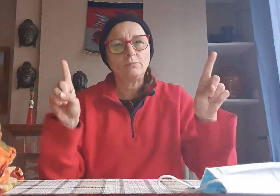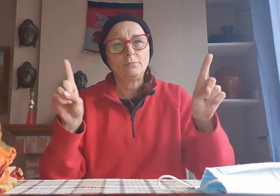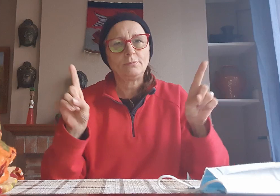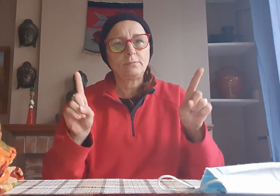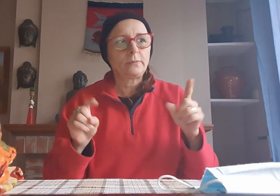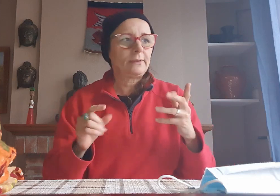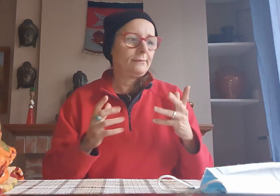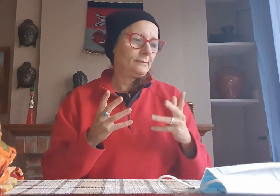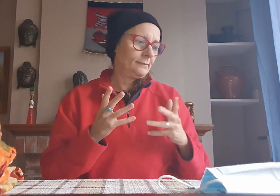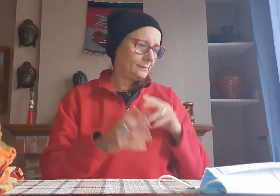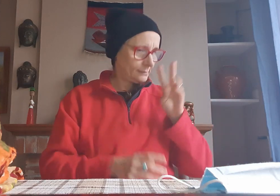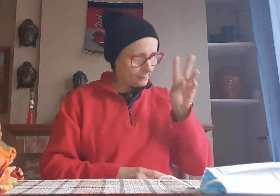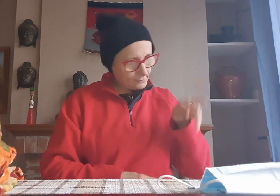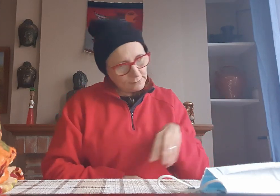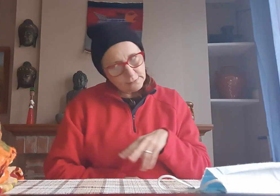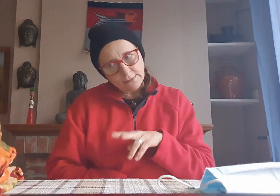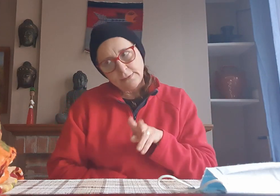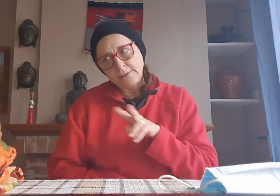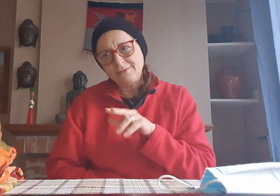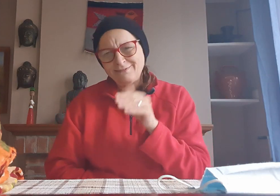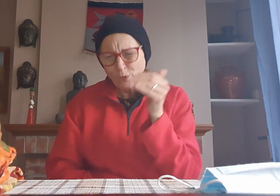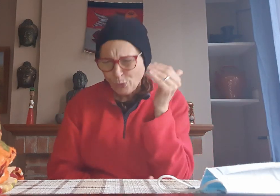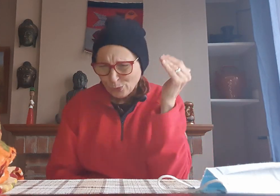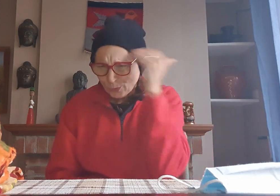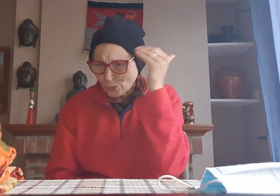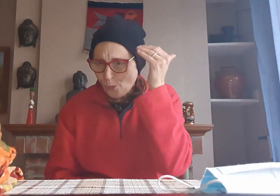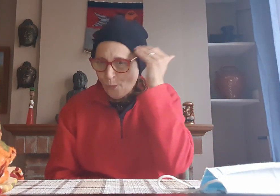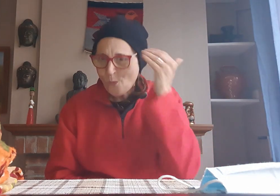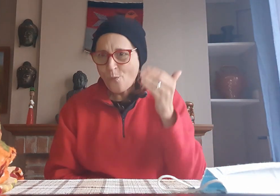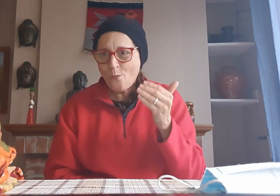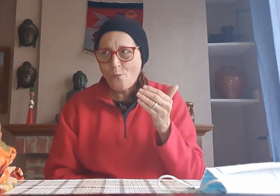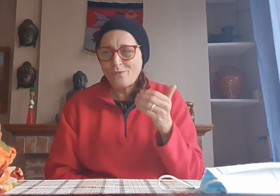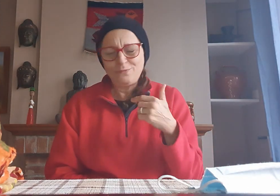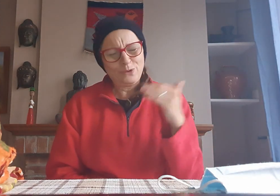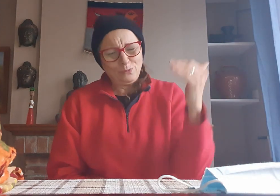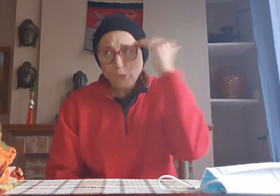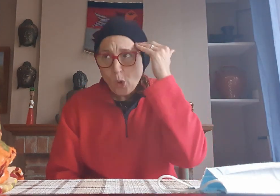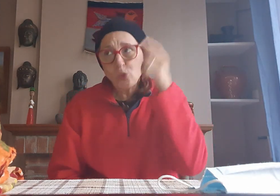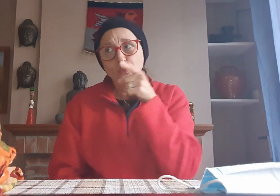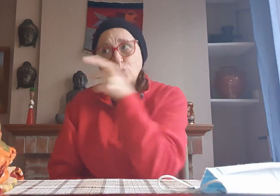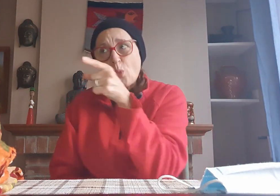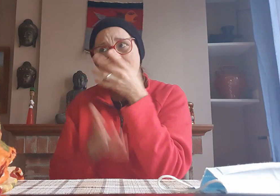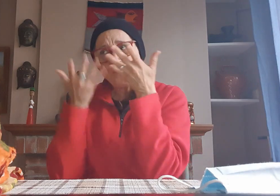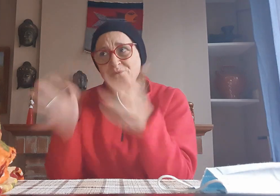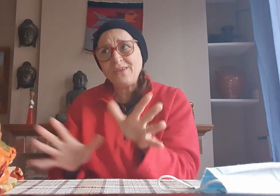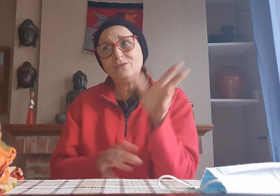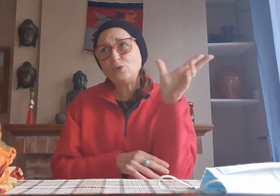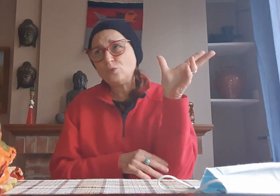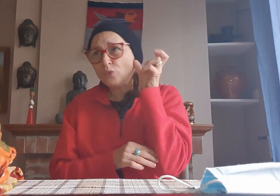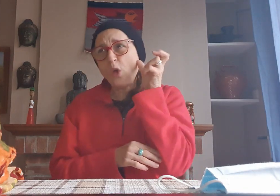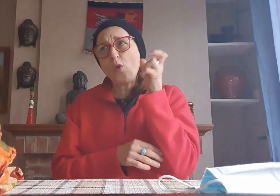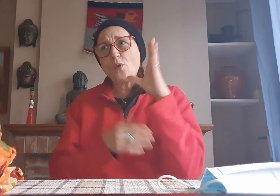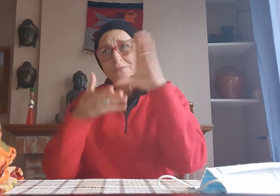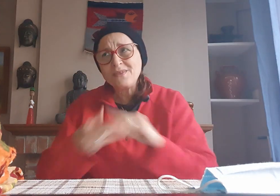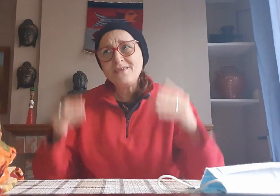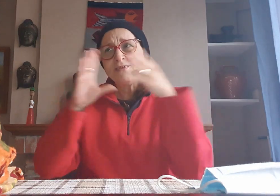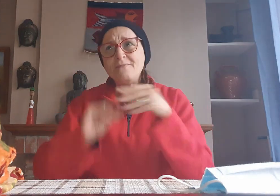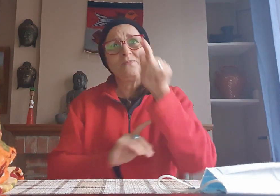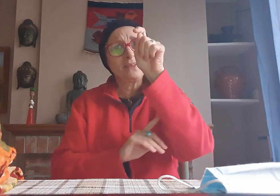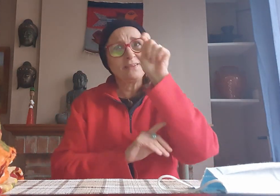Habéis estado aquí casi a diario. Lo único que oigo es James y David han vuelto. James y David están aquí. Es decir, habéis compartido nuestra marca y os